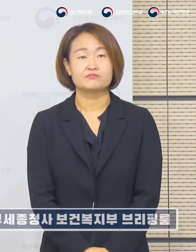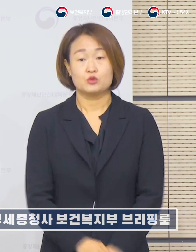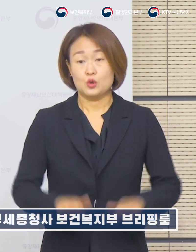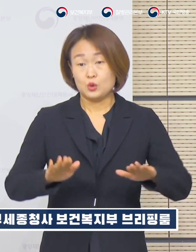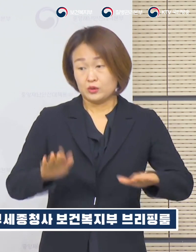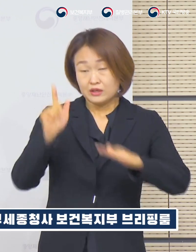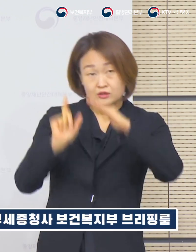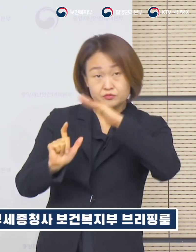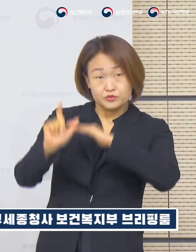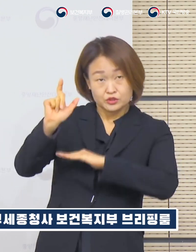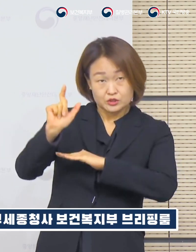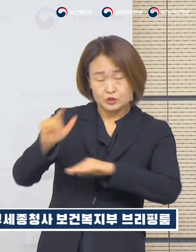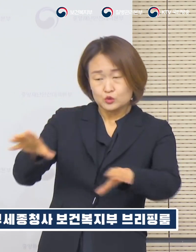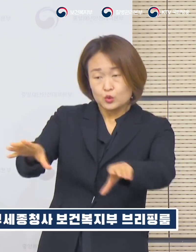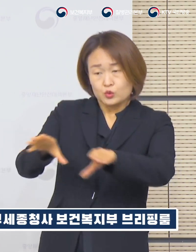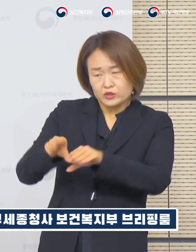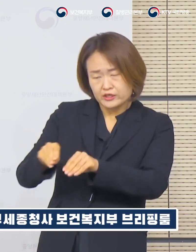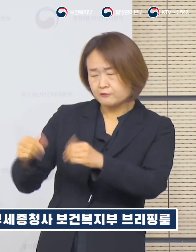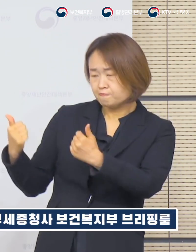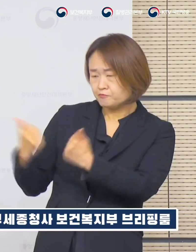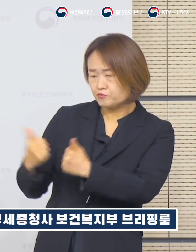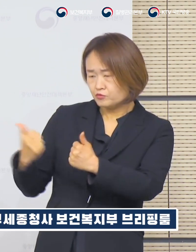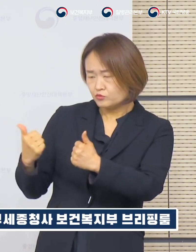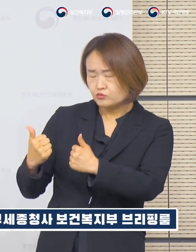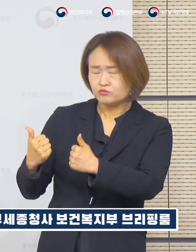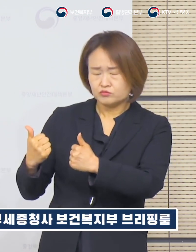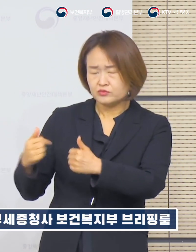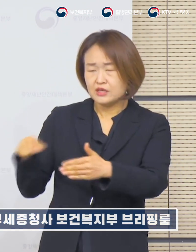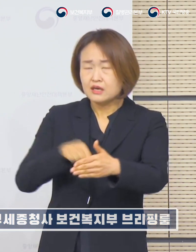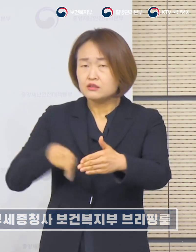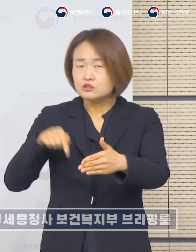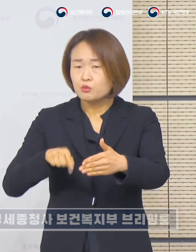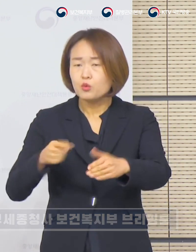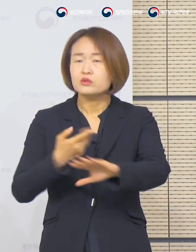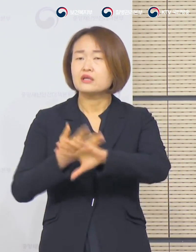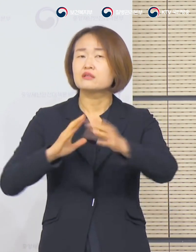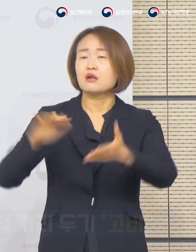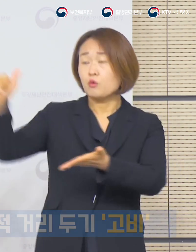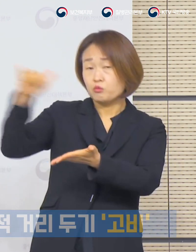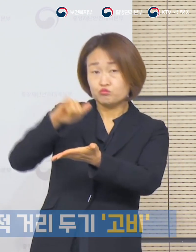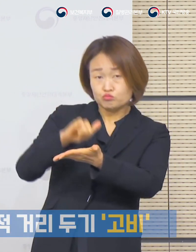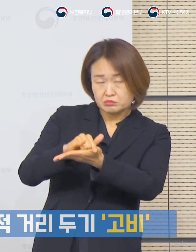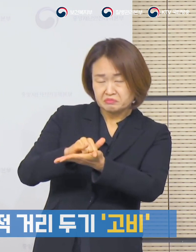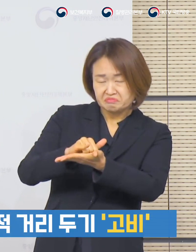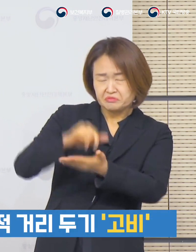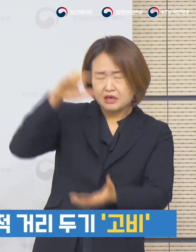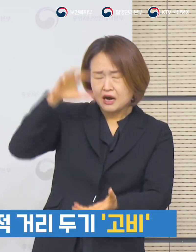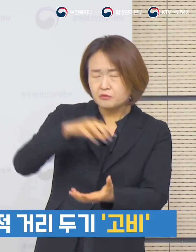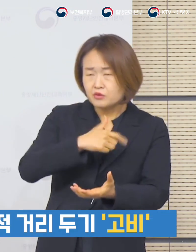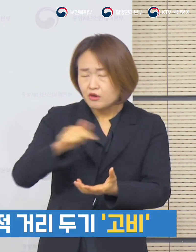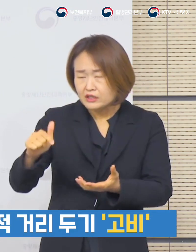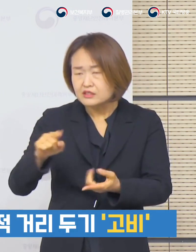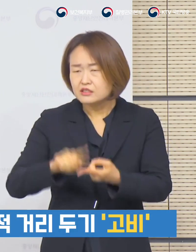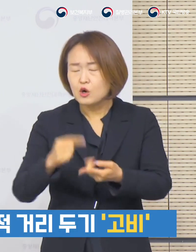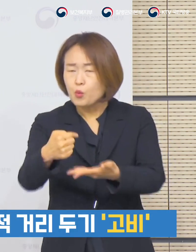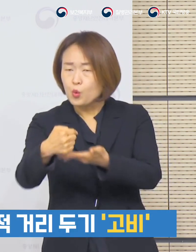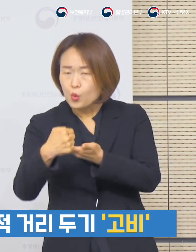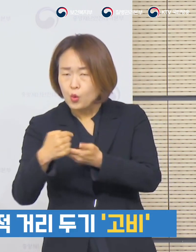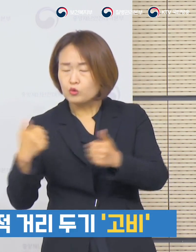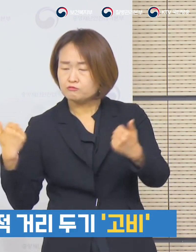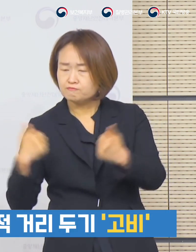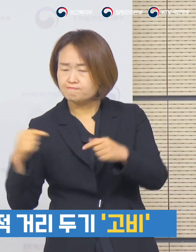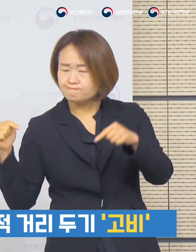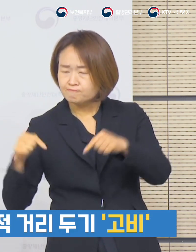오늘 아침 국무총리 주재로 열린 중대본 회의에서는 해외 입국자 현황과 추이를 보고받고